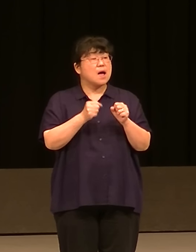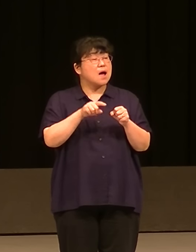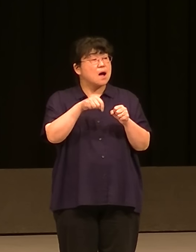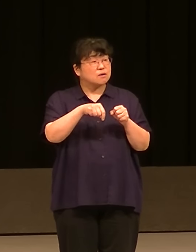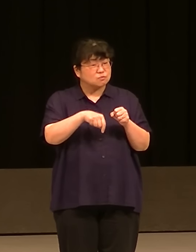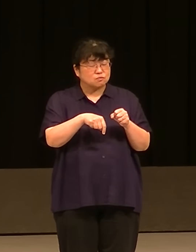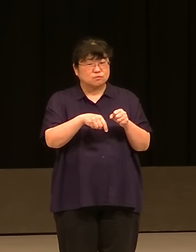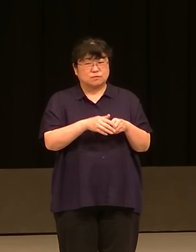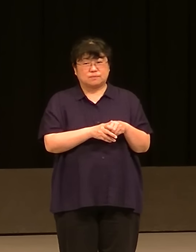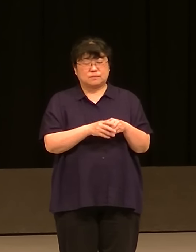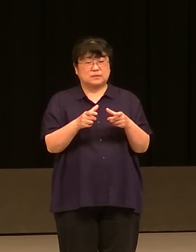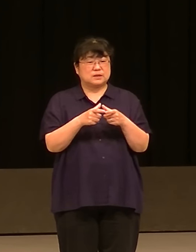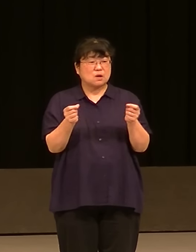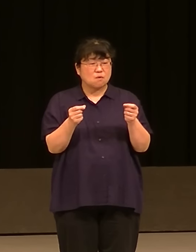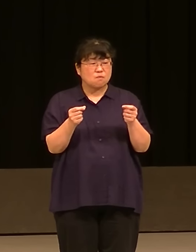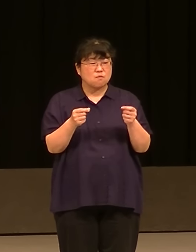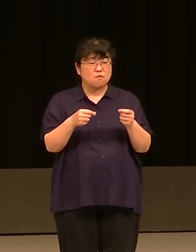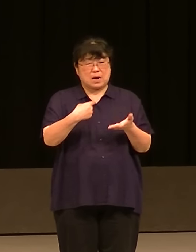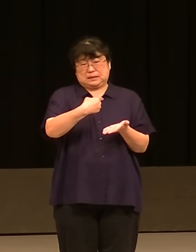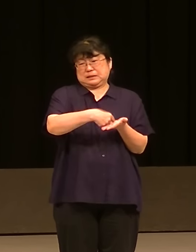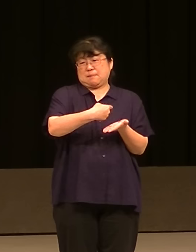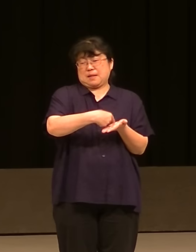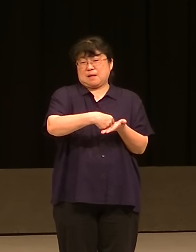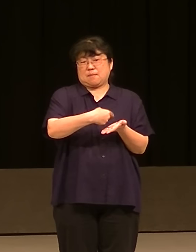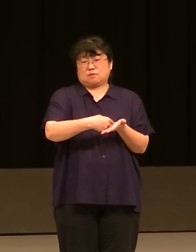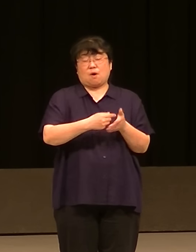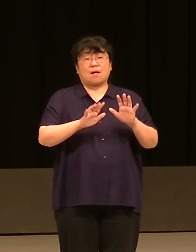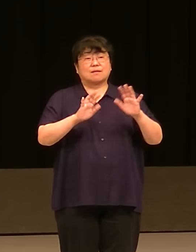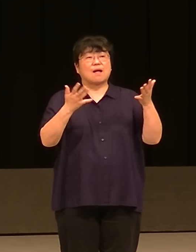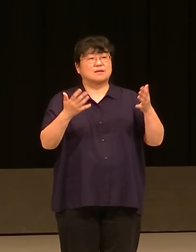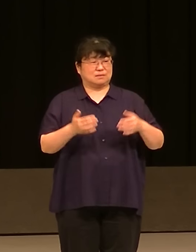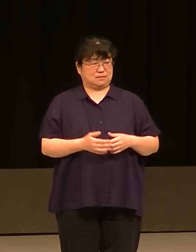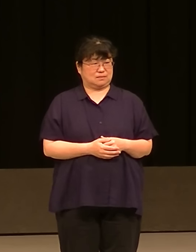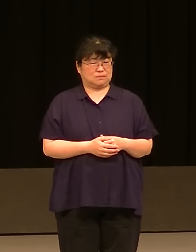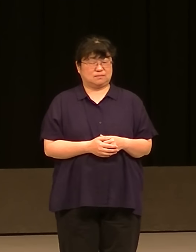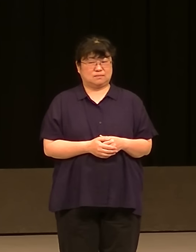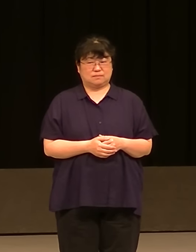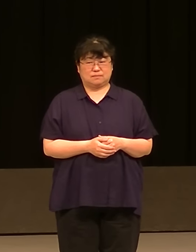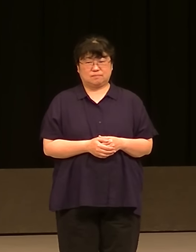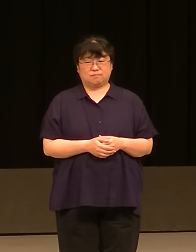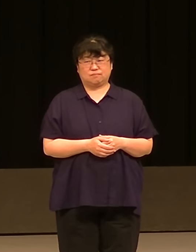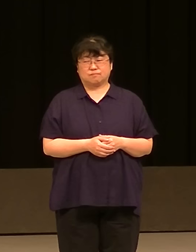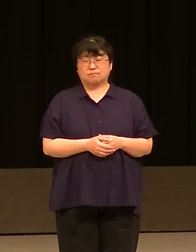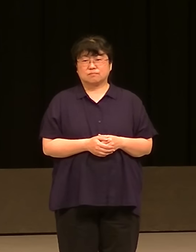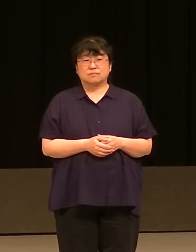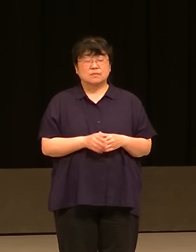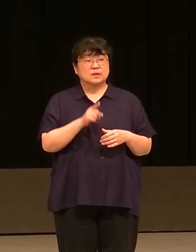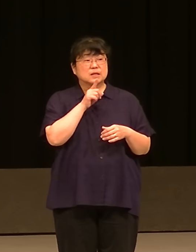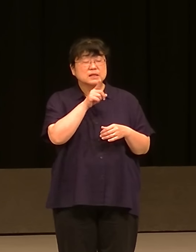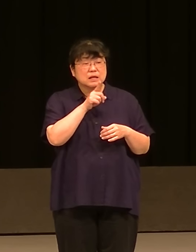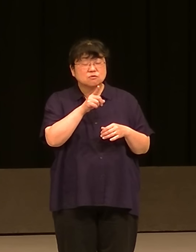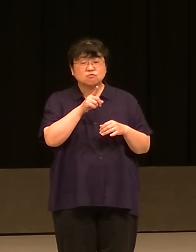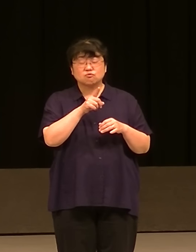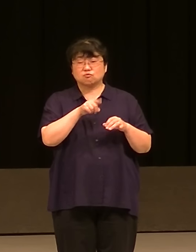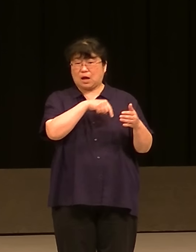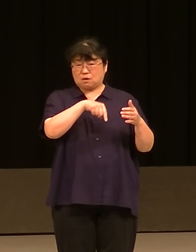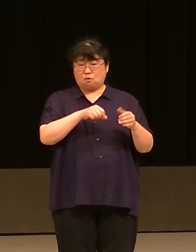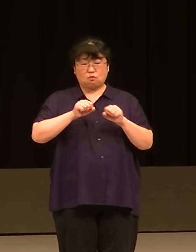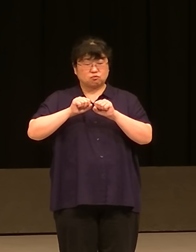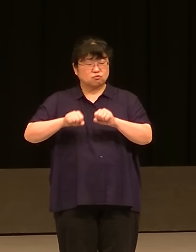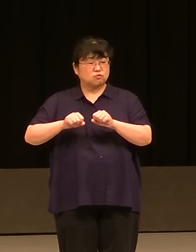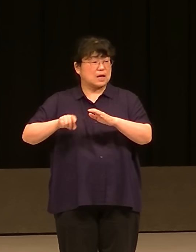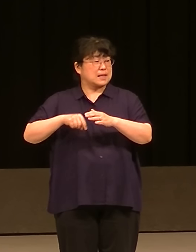ういうふうに日本は責め立てられることがない、わけでございます。言ってることとやってることが一